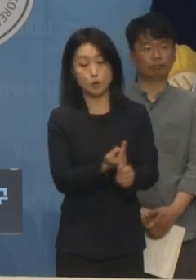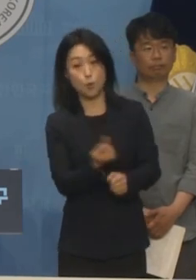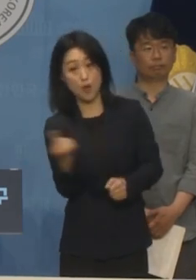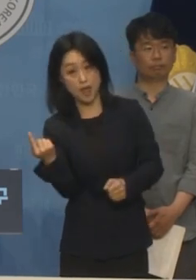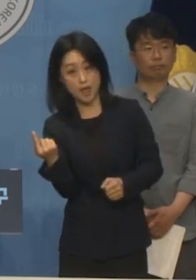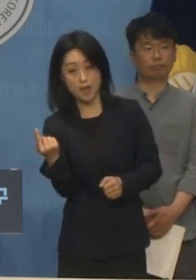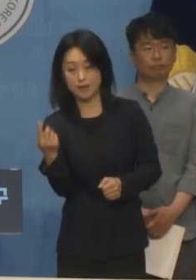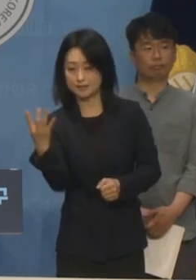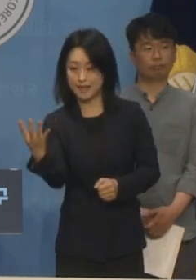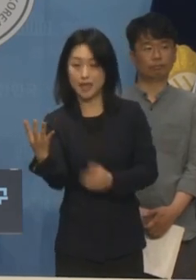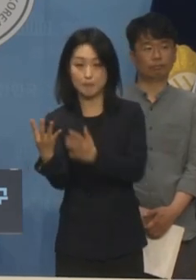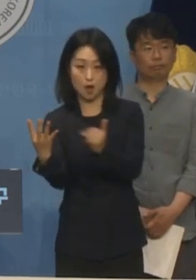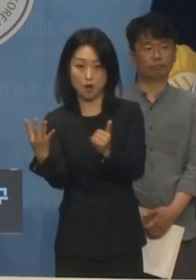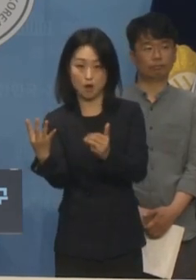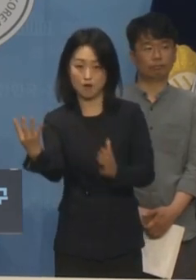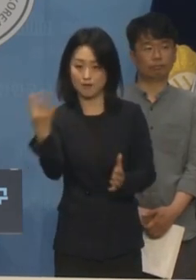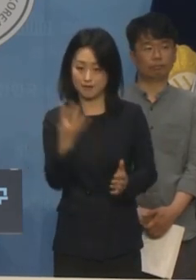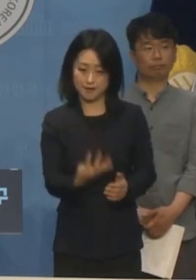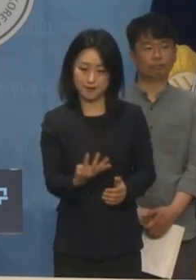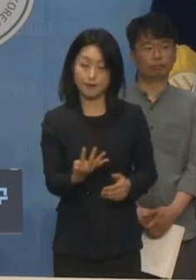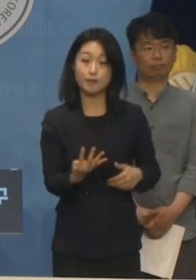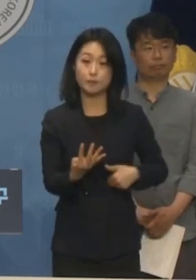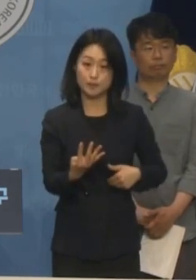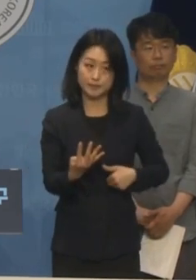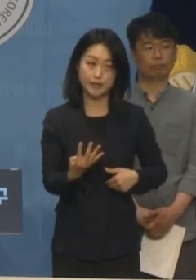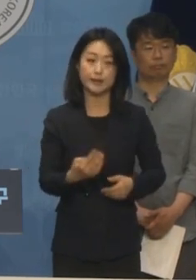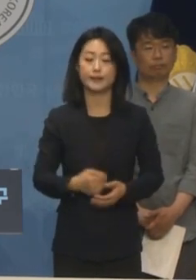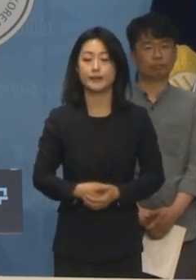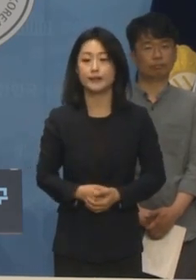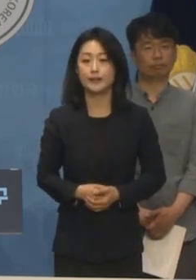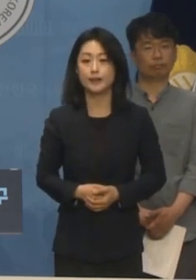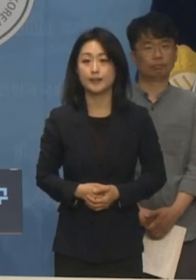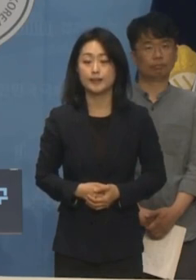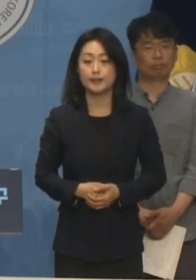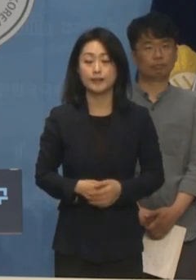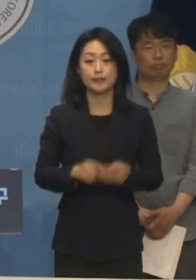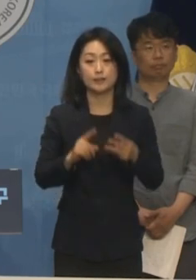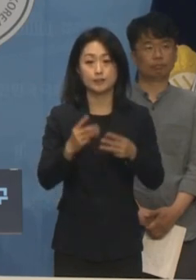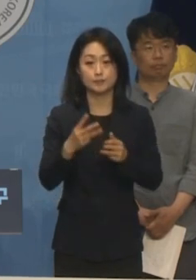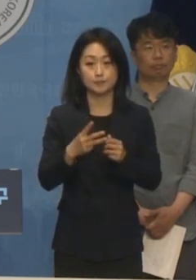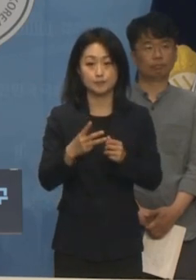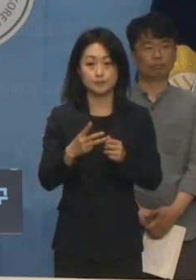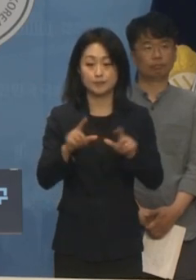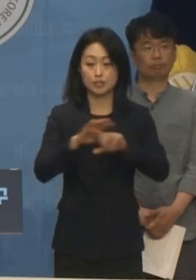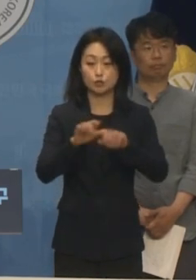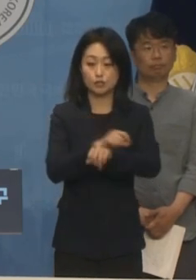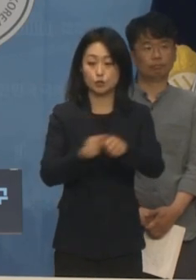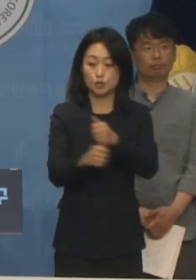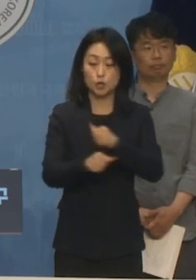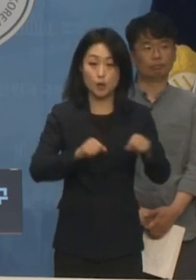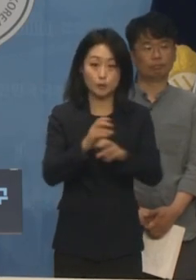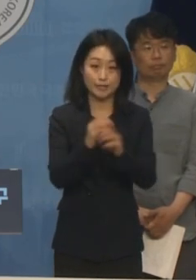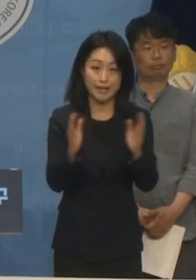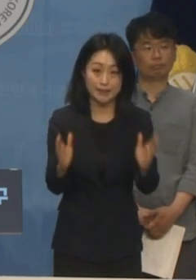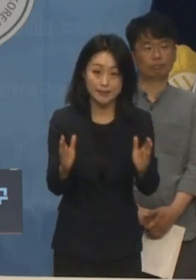최소 4인이 포함되도록 구성합니다. 셋째, 기후특위 활동